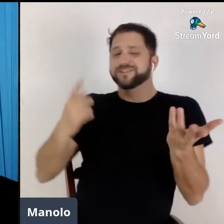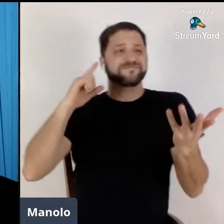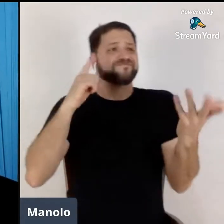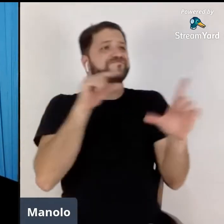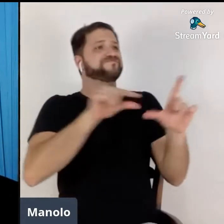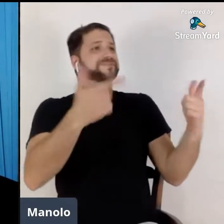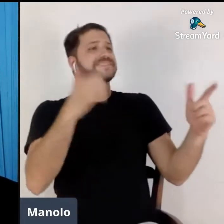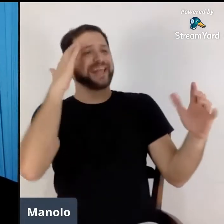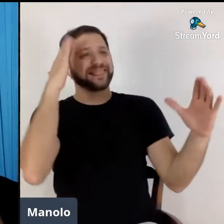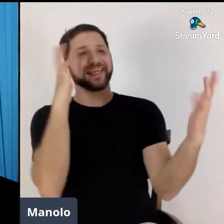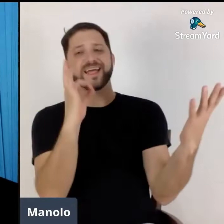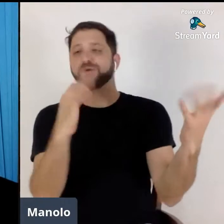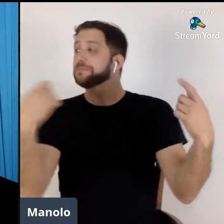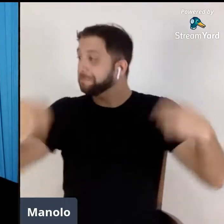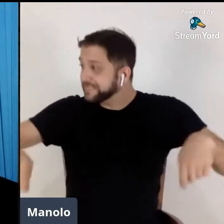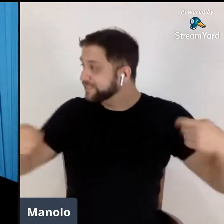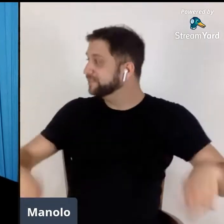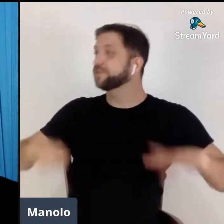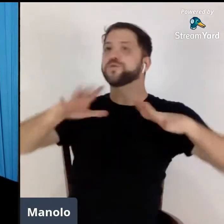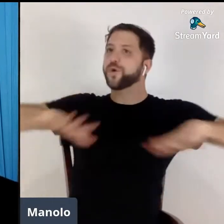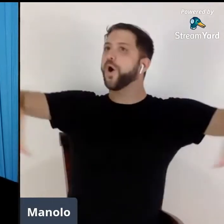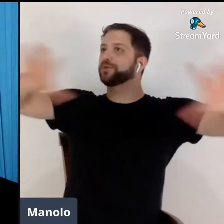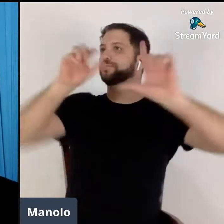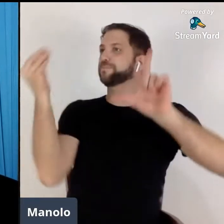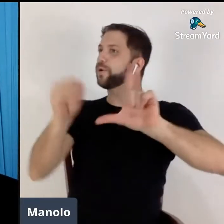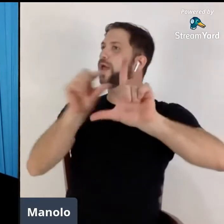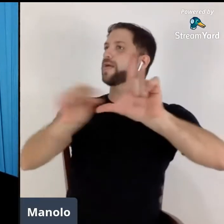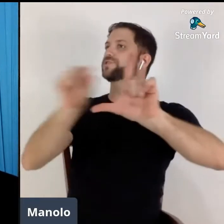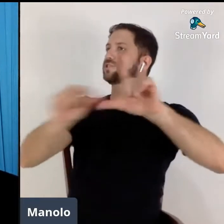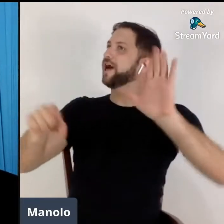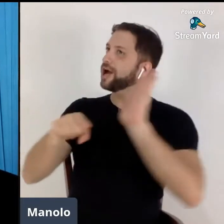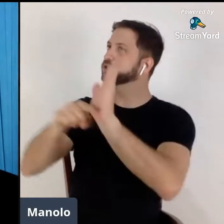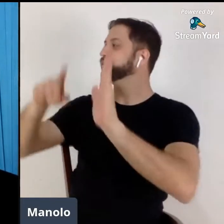não está legendado. Aí, opa, vou lá e legendo.